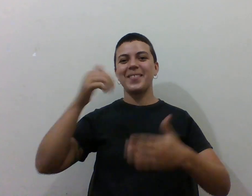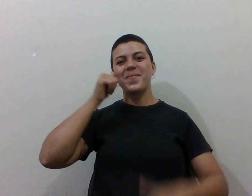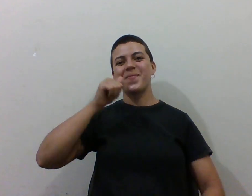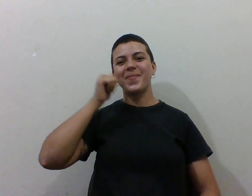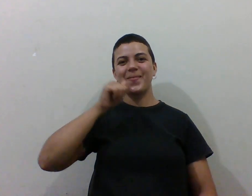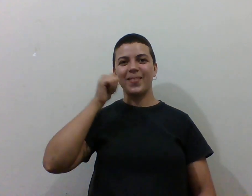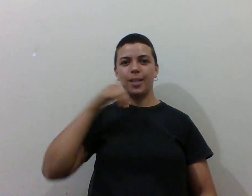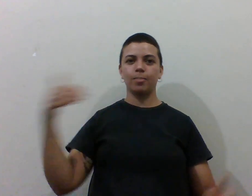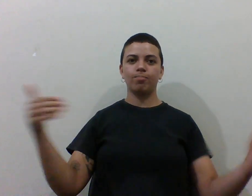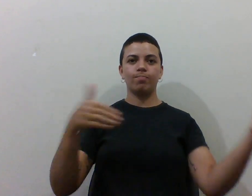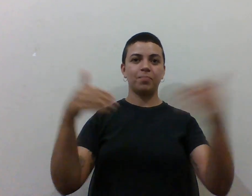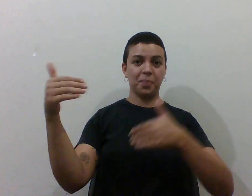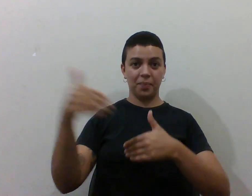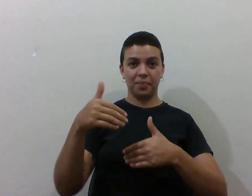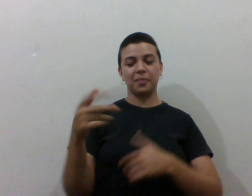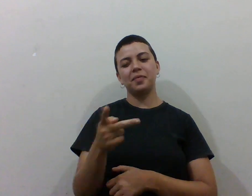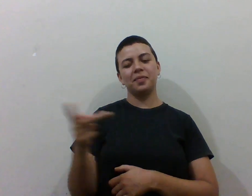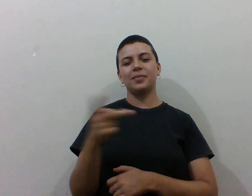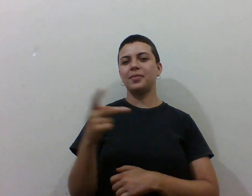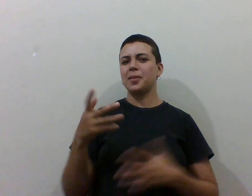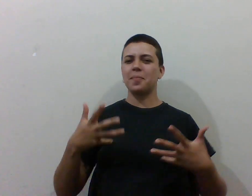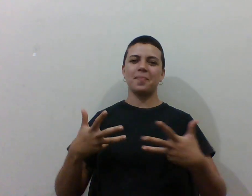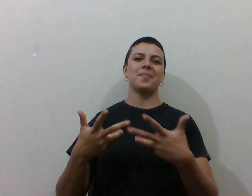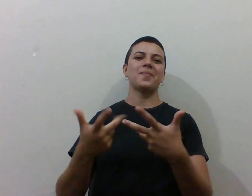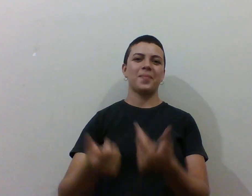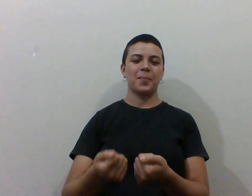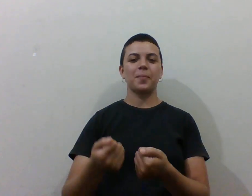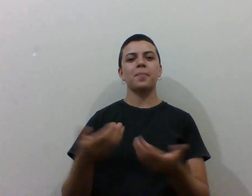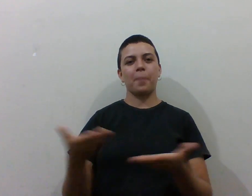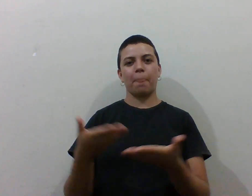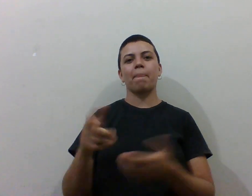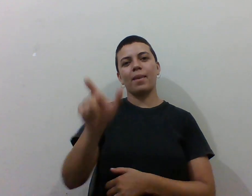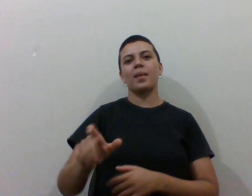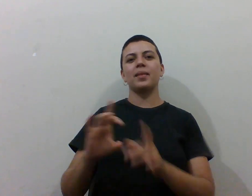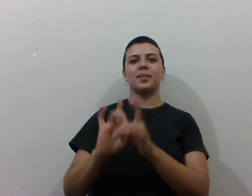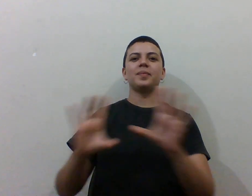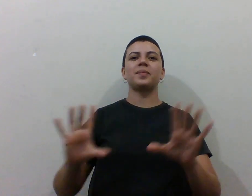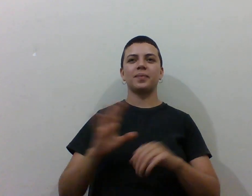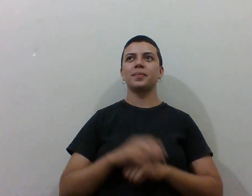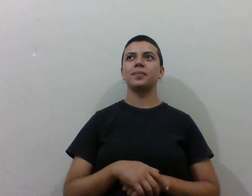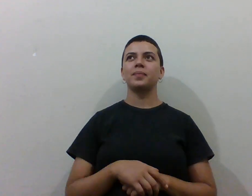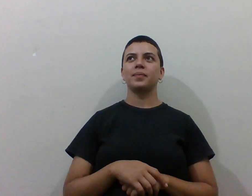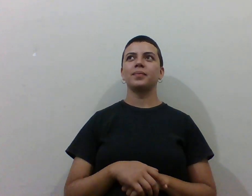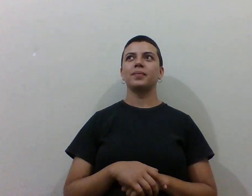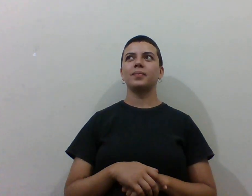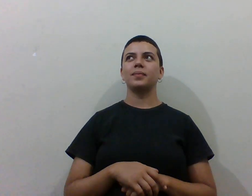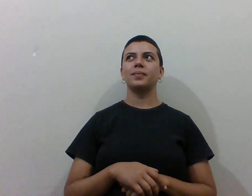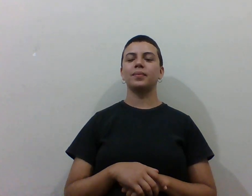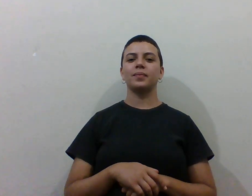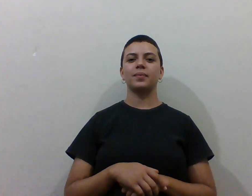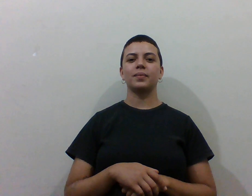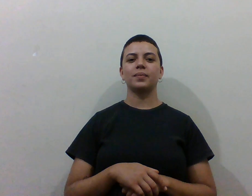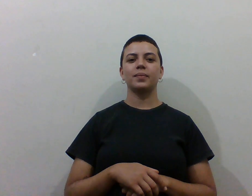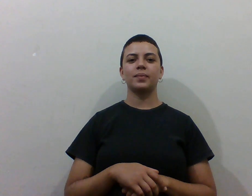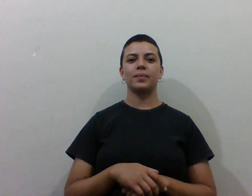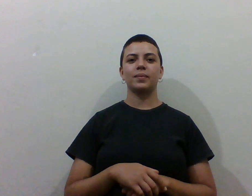estar aqui com essa ajuda de professora maravilhosa e passar a palavra para a professora Gilmar e professora e aí